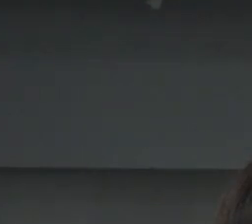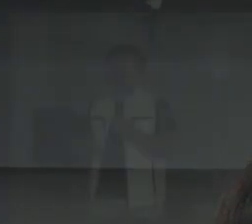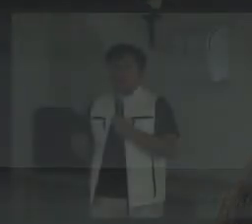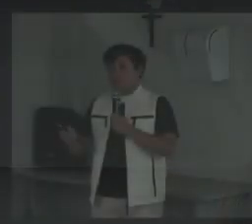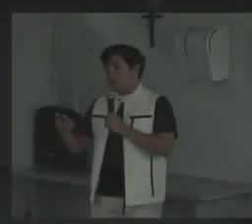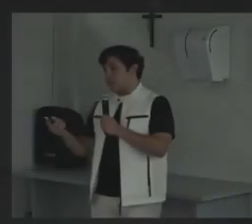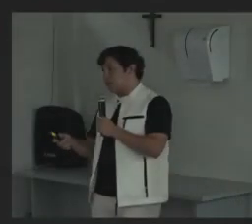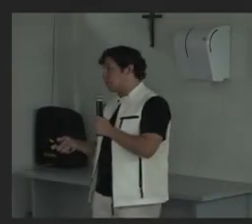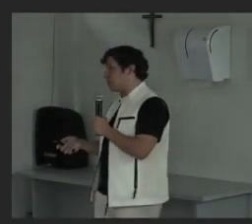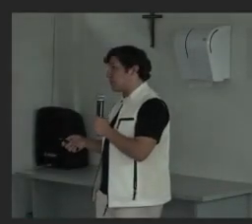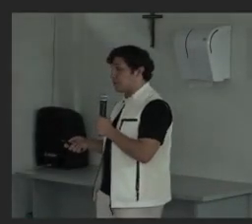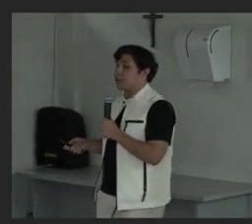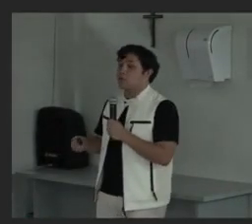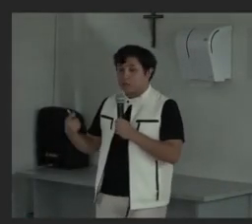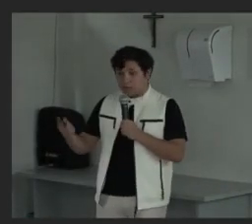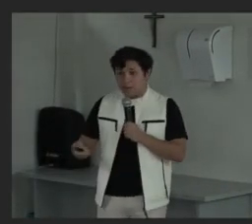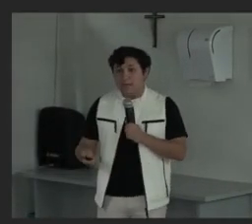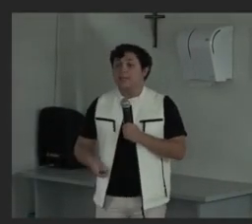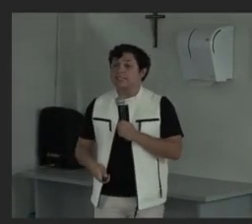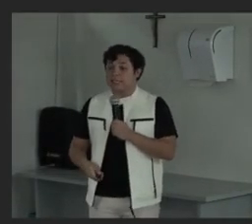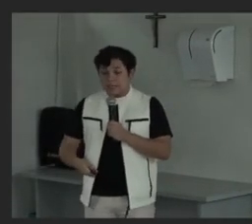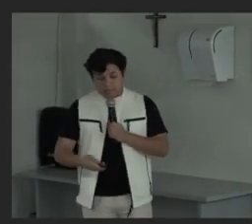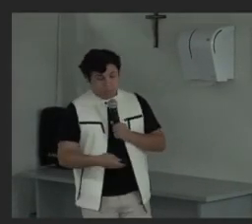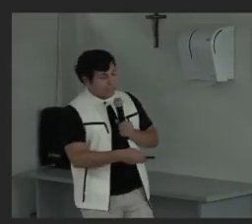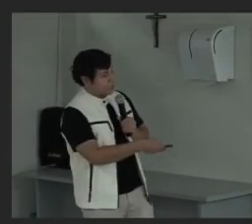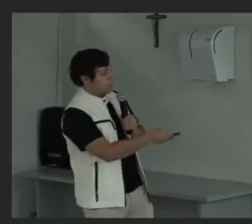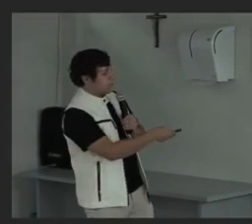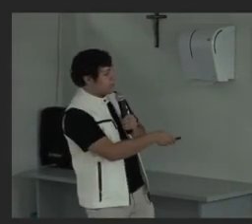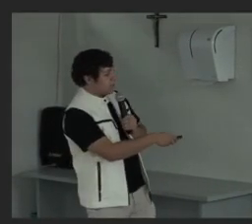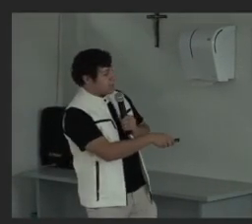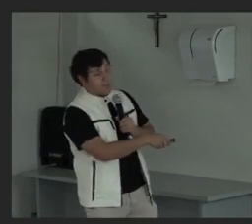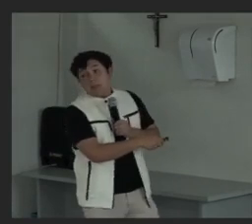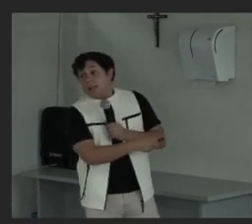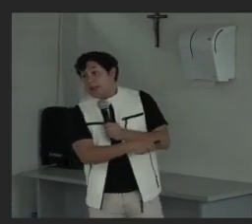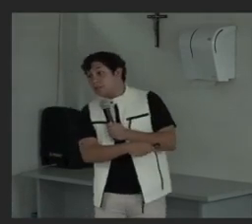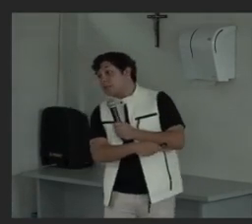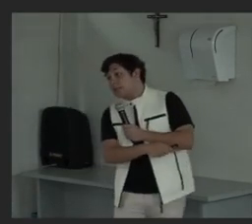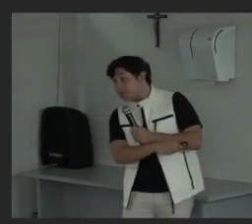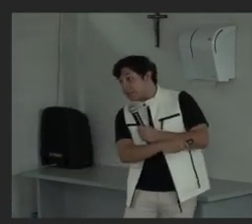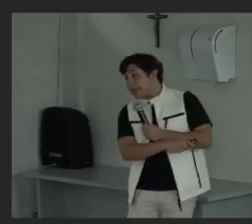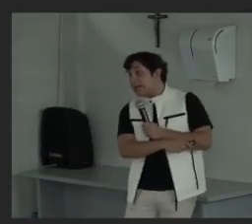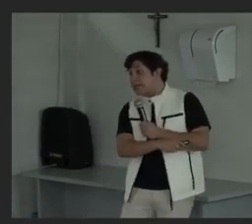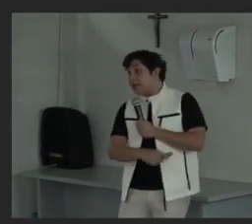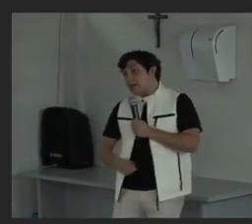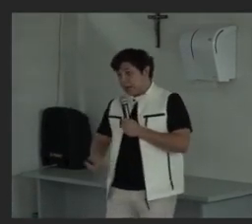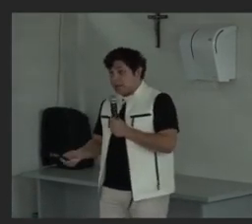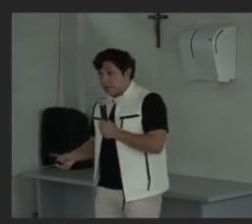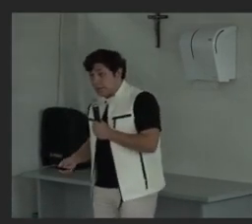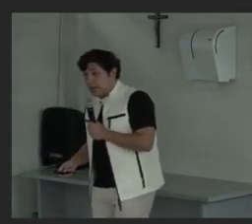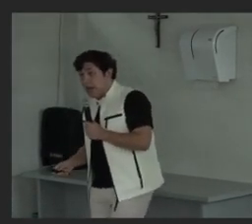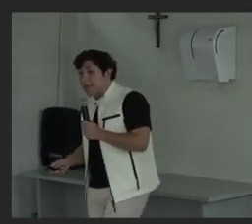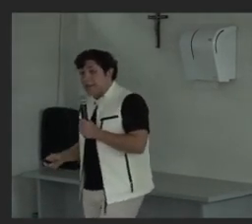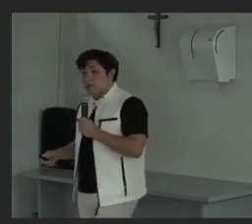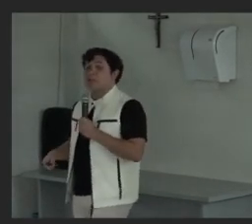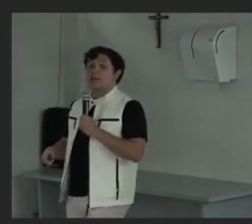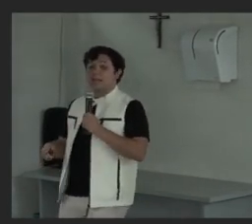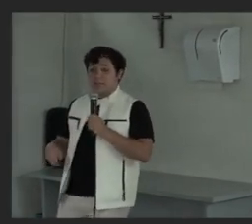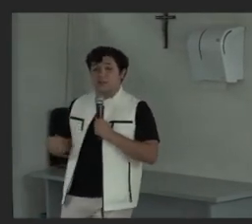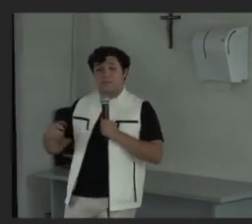haya personas con discapacidad auditiva, sí, pero hay que respetar la lengua de señas mexicana y también hay que respetar que en los